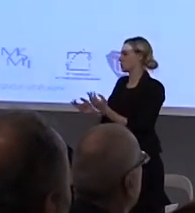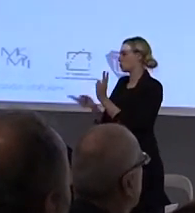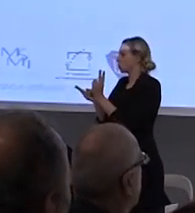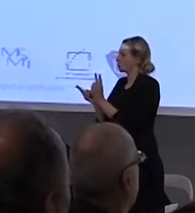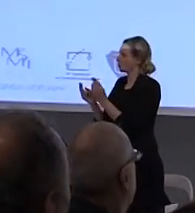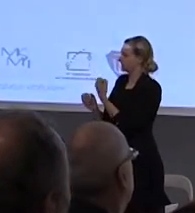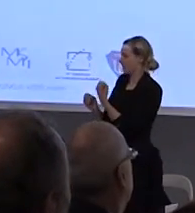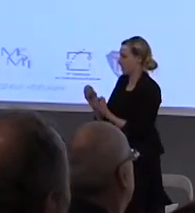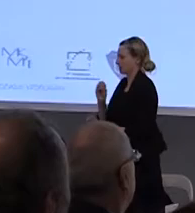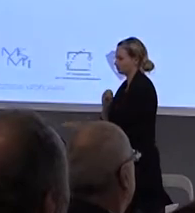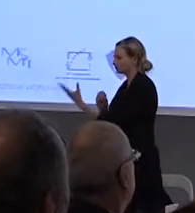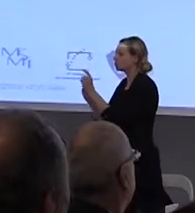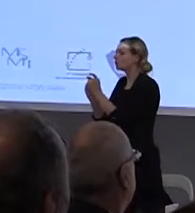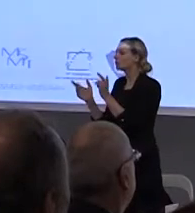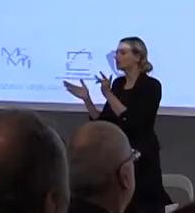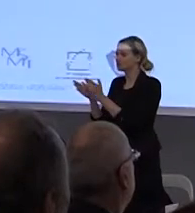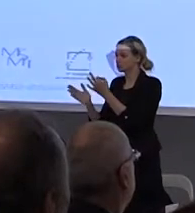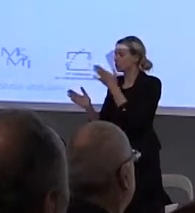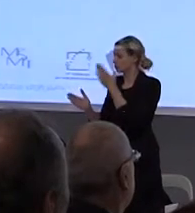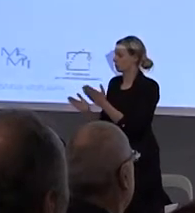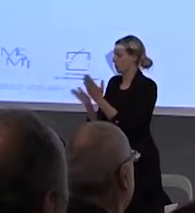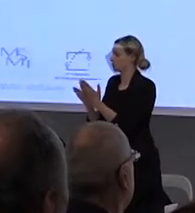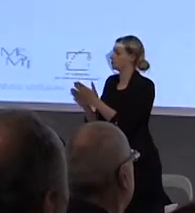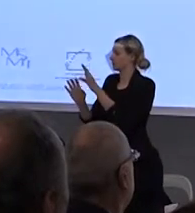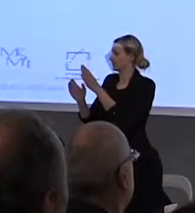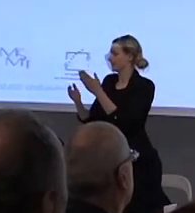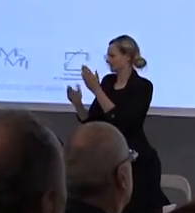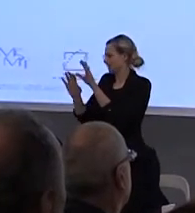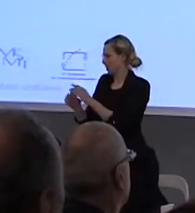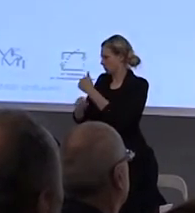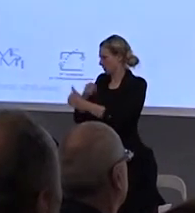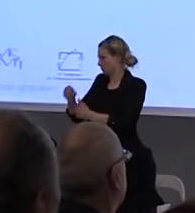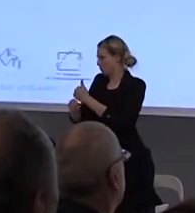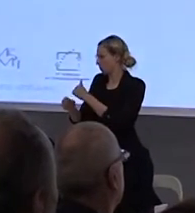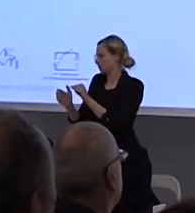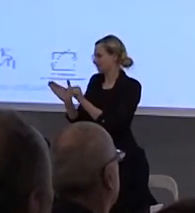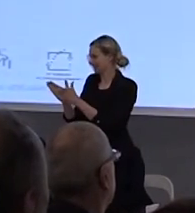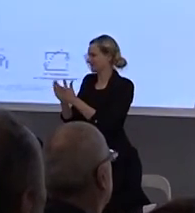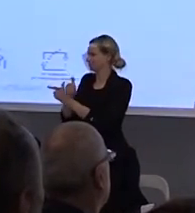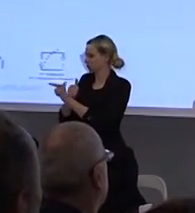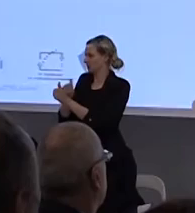a abychom eliminovali nějakým způsobem alespoň trochu ta možná rizika.